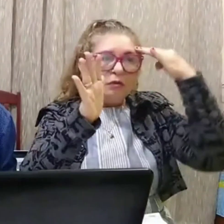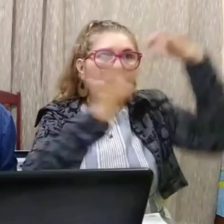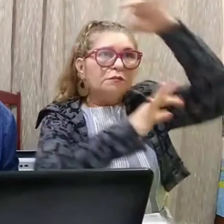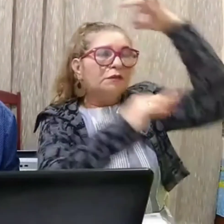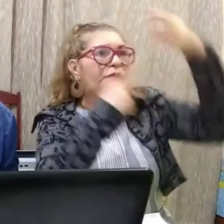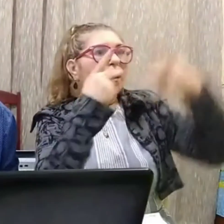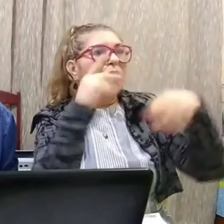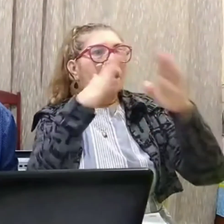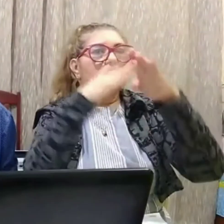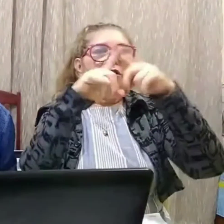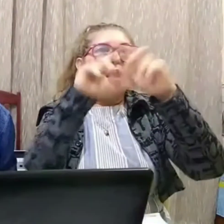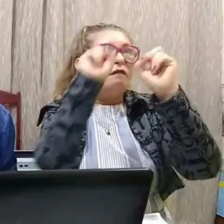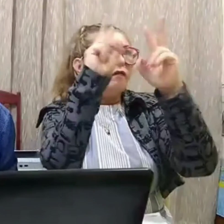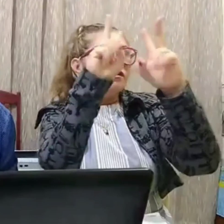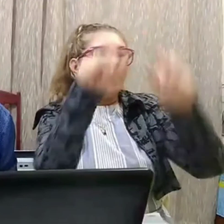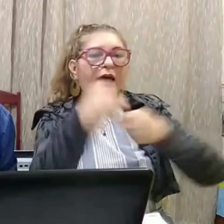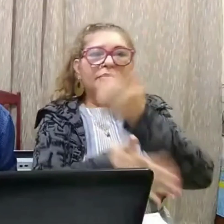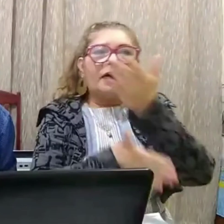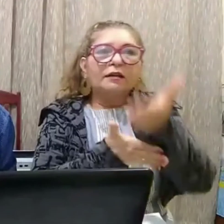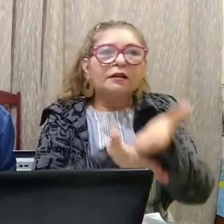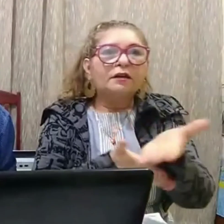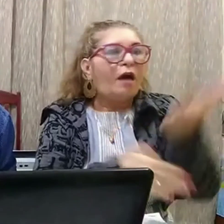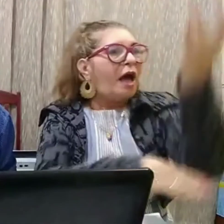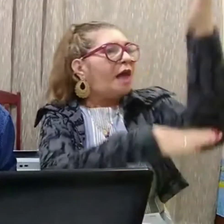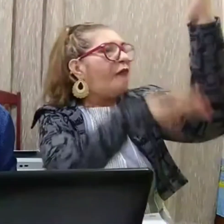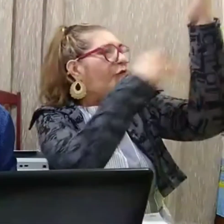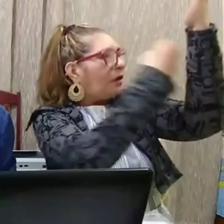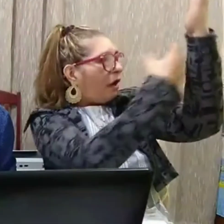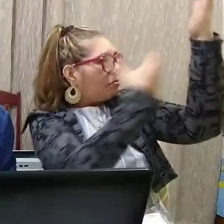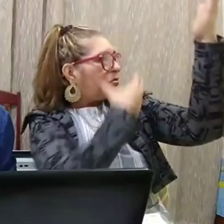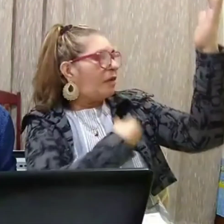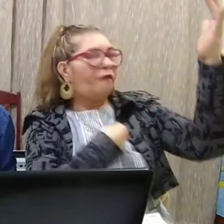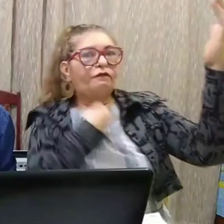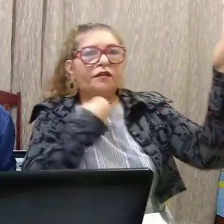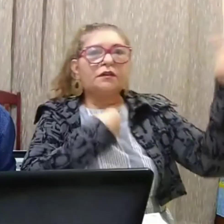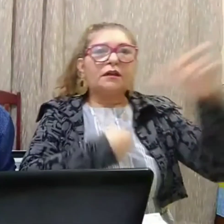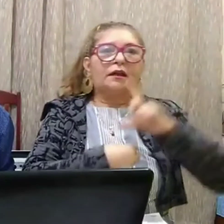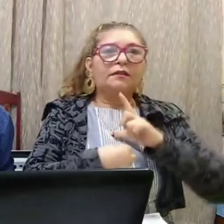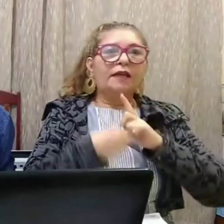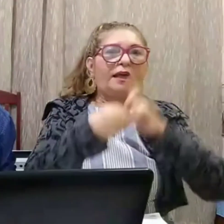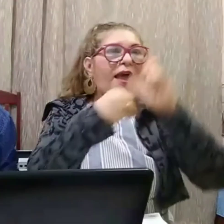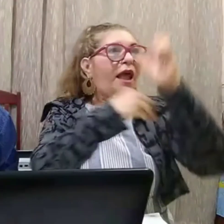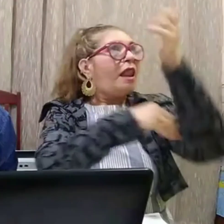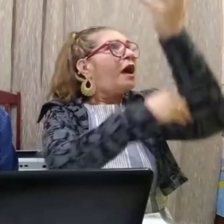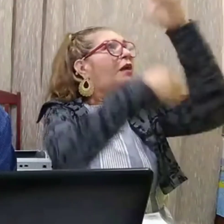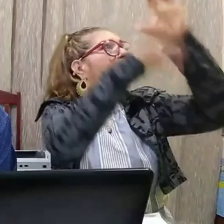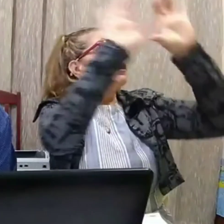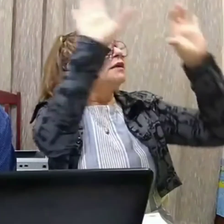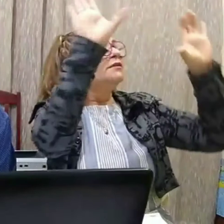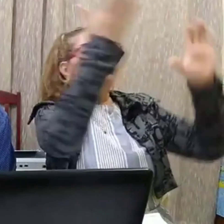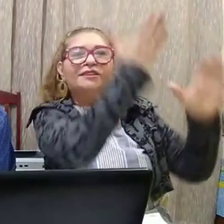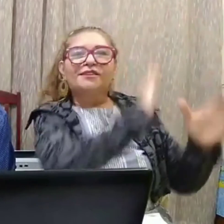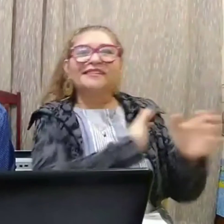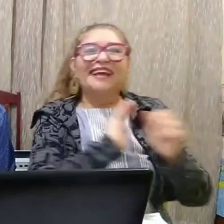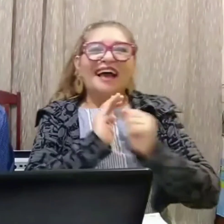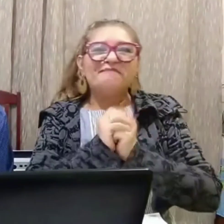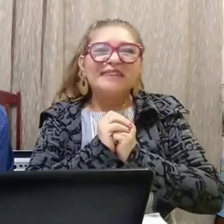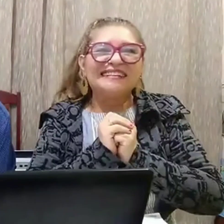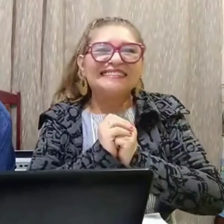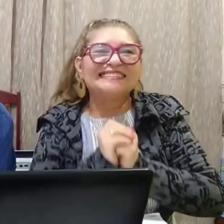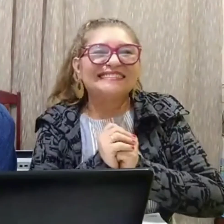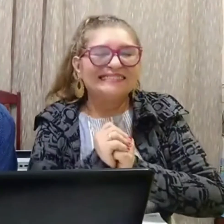vencedor, dar-lhe-ei que se alimente da árvore da vida, que se encontra no paraíso de Deus. Amém. Vamos